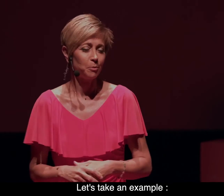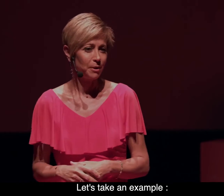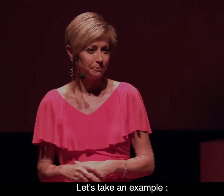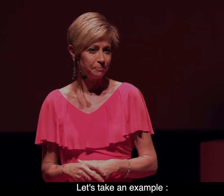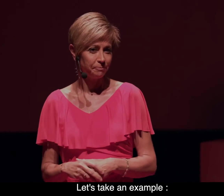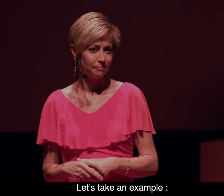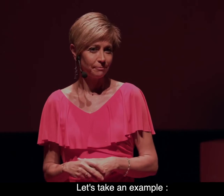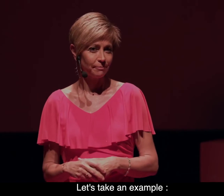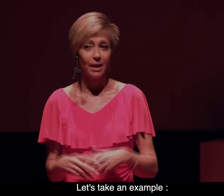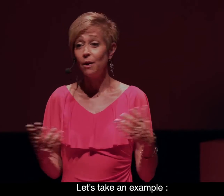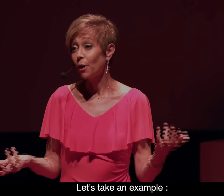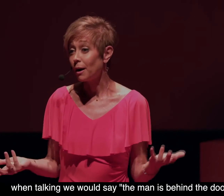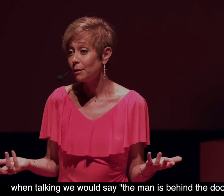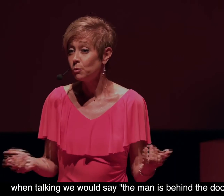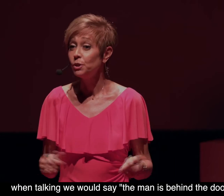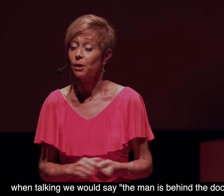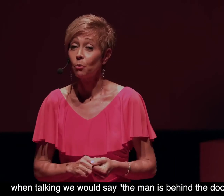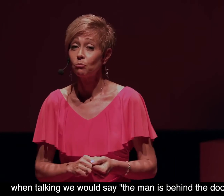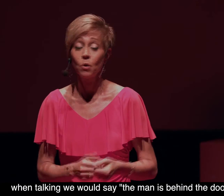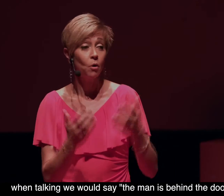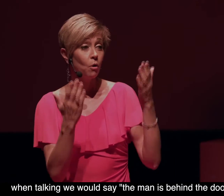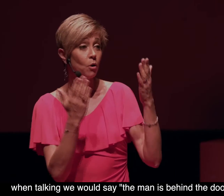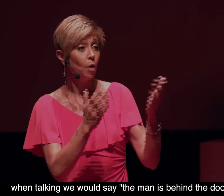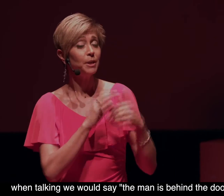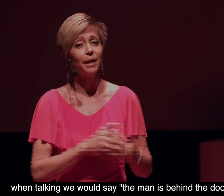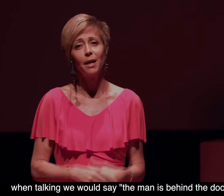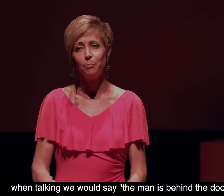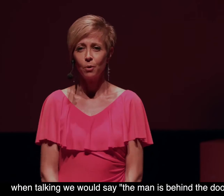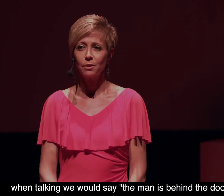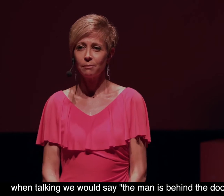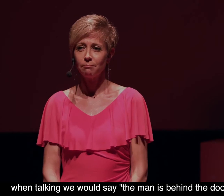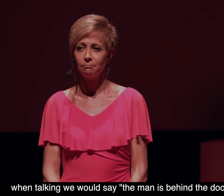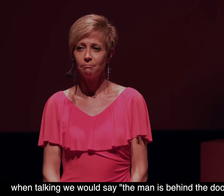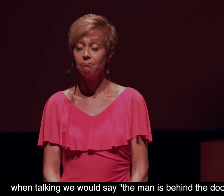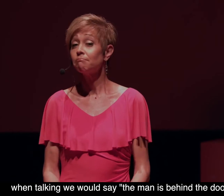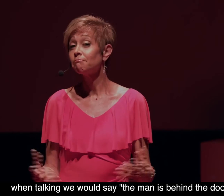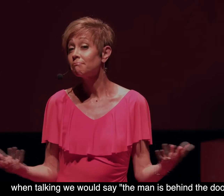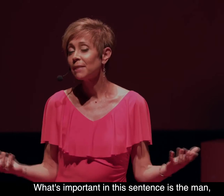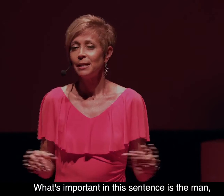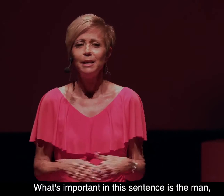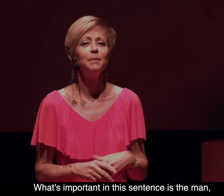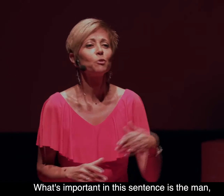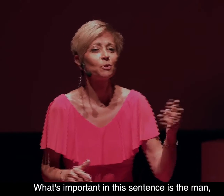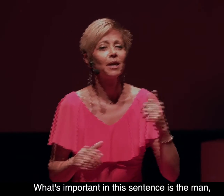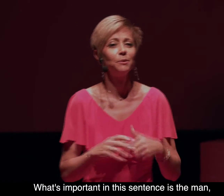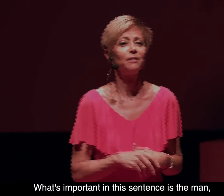exemple. À l'oral, nous dirions « L'homme est derrière la porte ». L'élément central de la